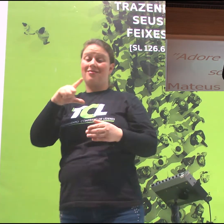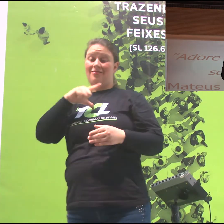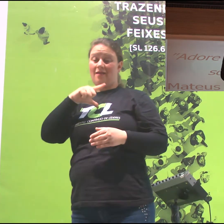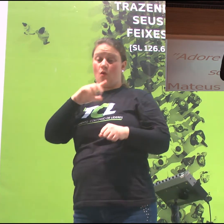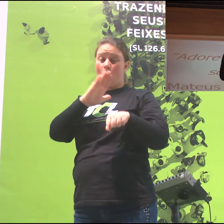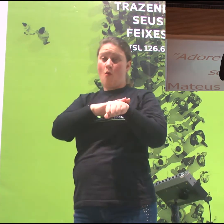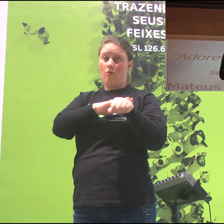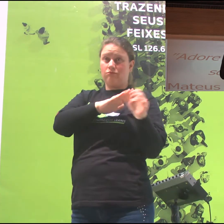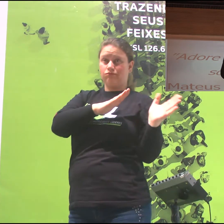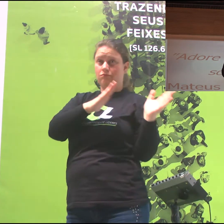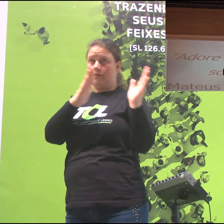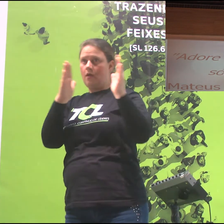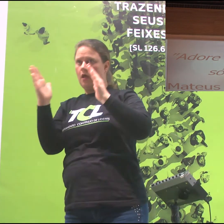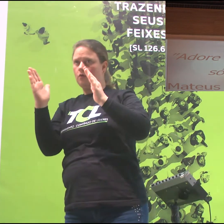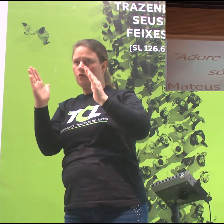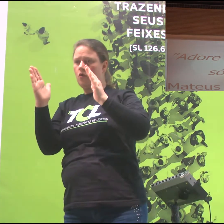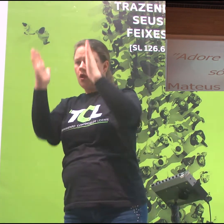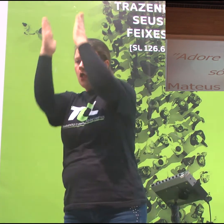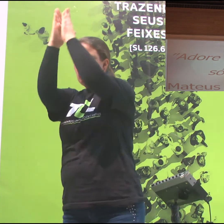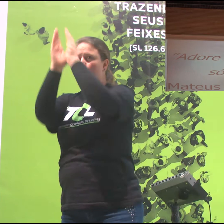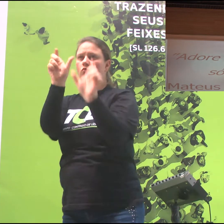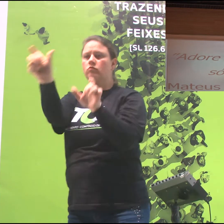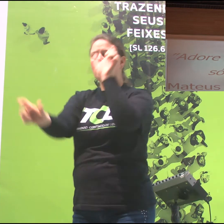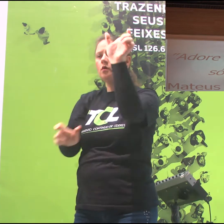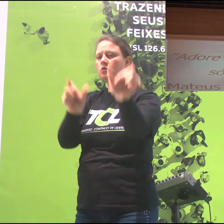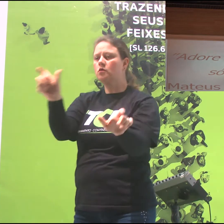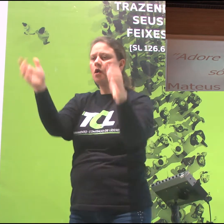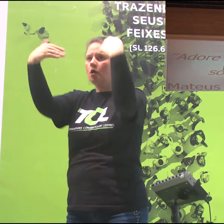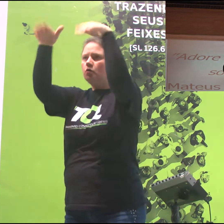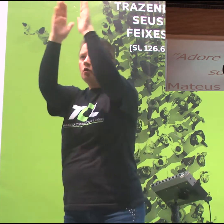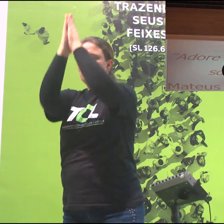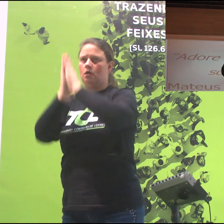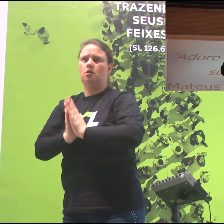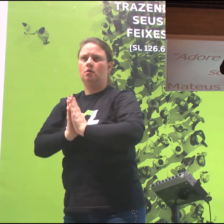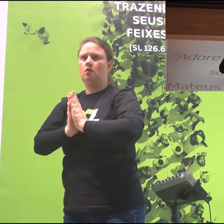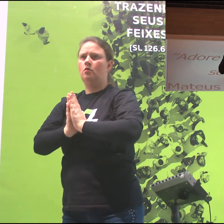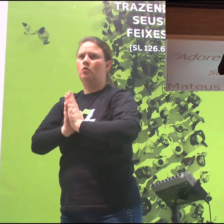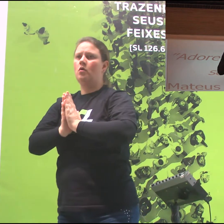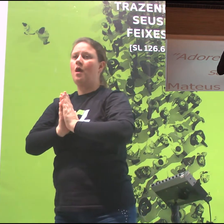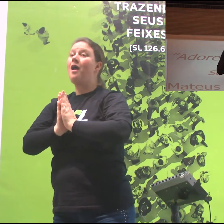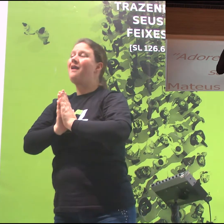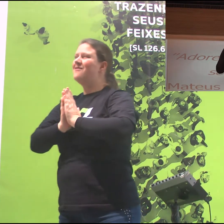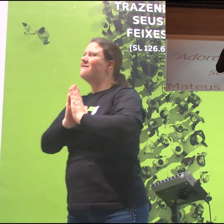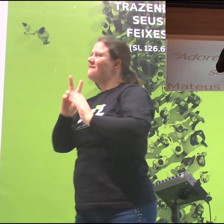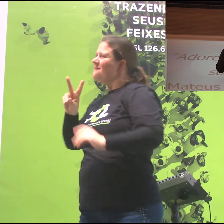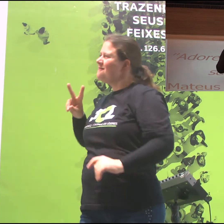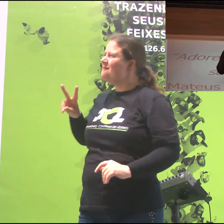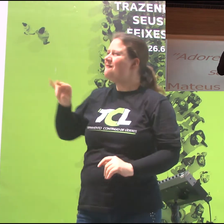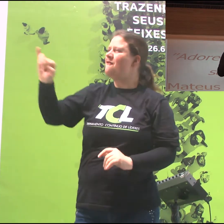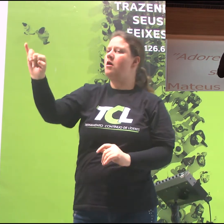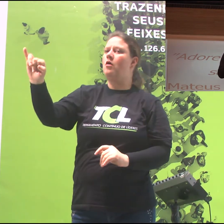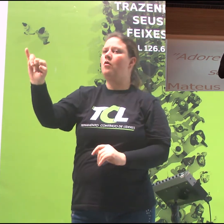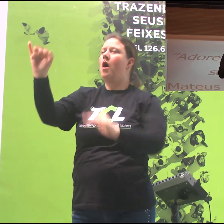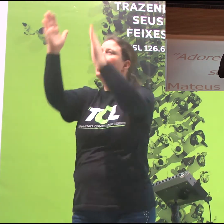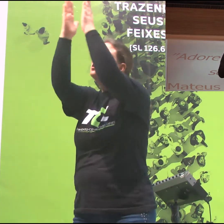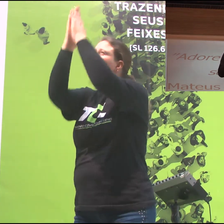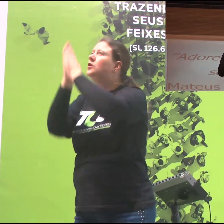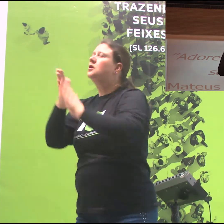verdade. Ponto. São estes os adoradores que o Pai